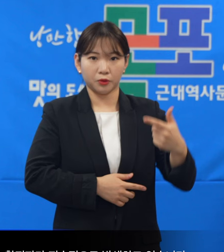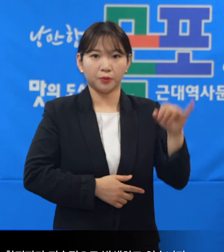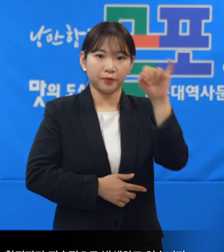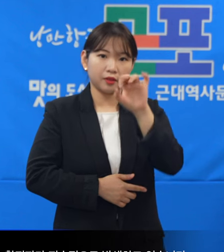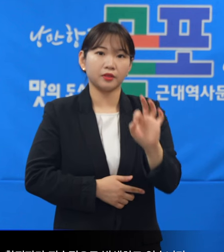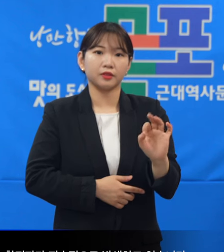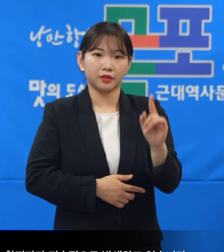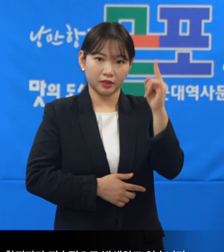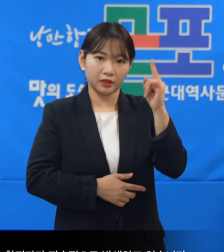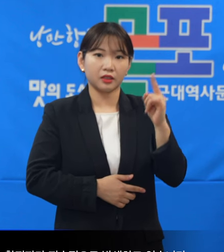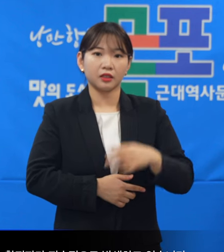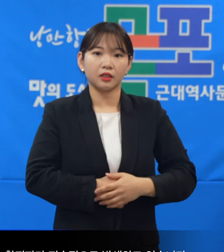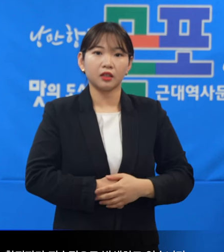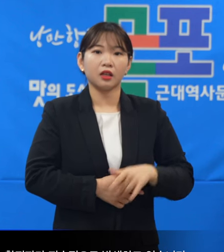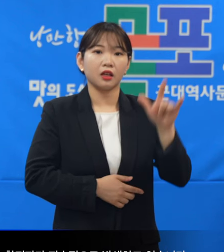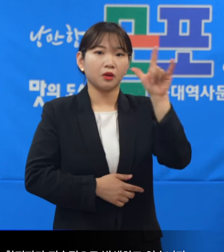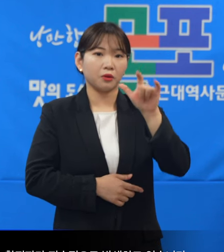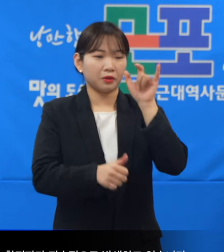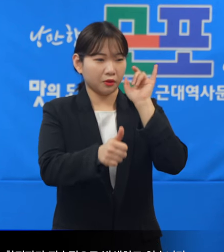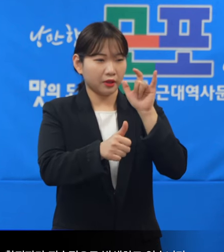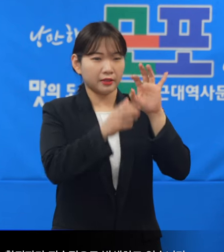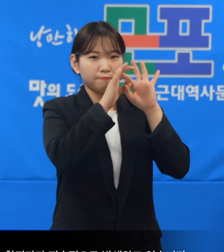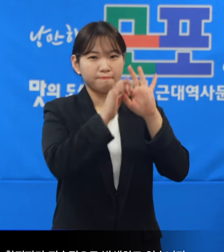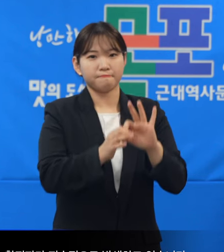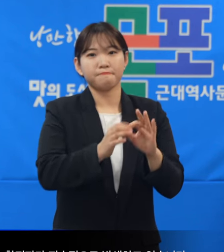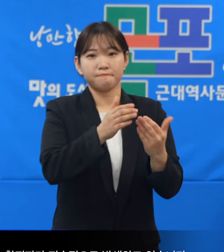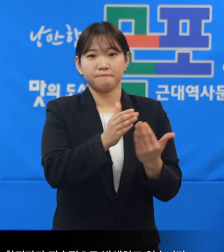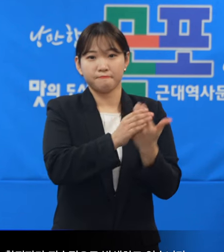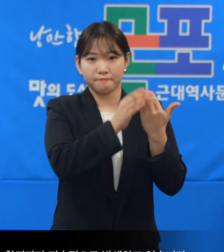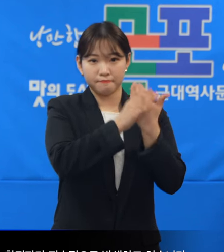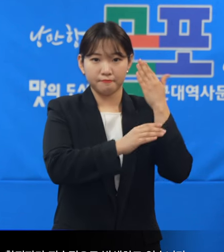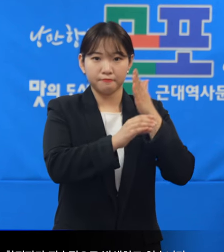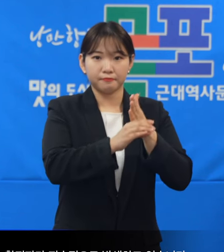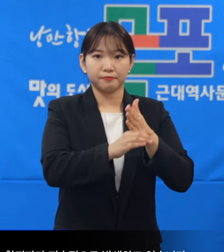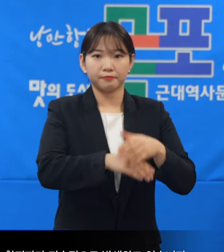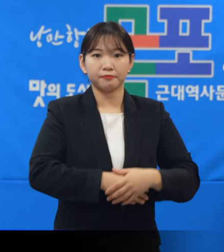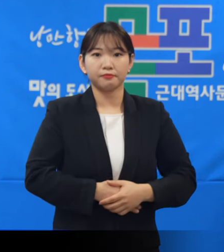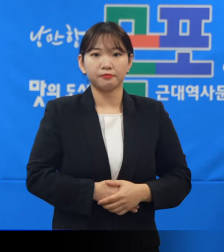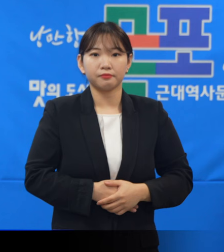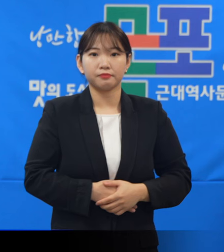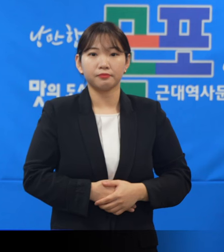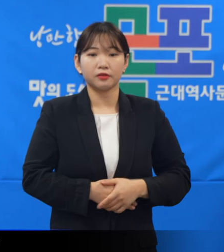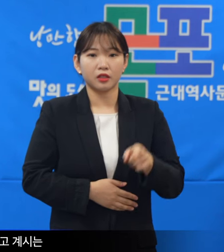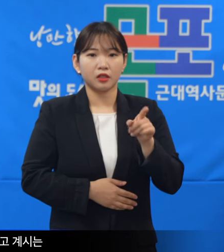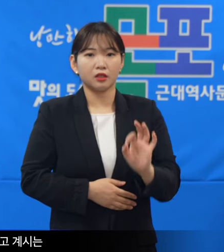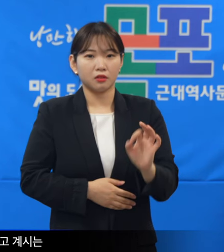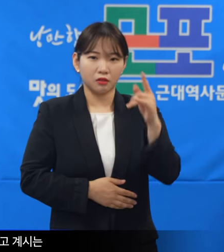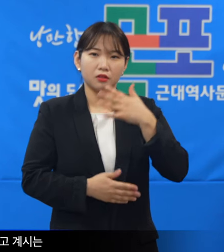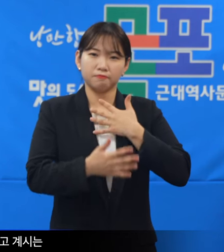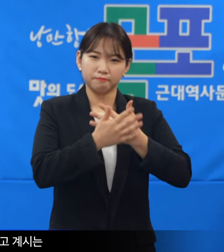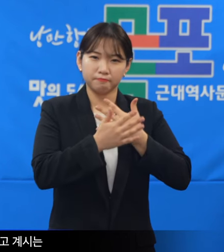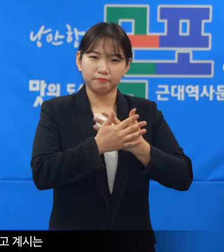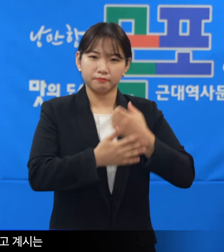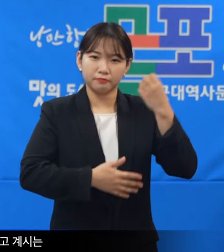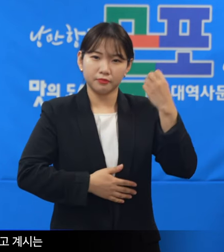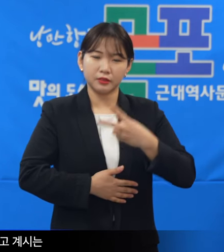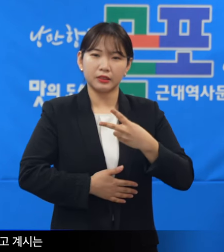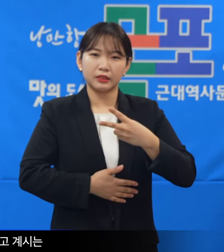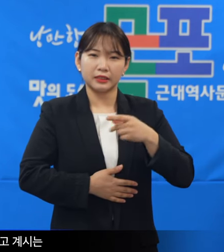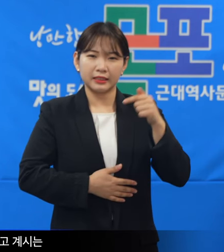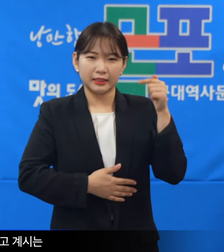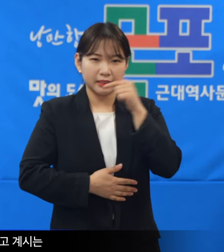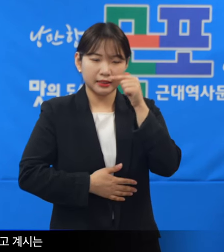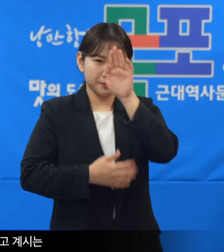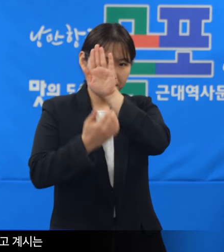바이러스로 인해 헐 아 확진 자가 지속적으로 발생하고 있습니다 이러이러한 불안감과 강화된